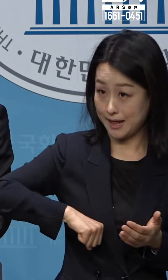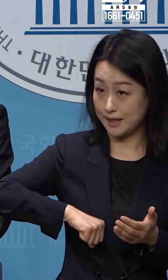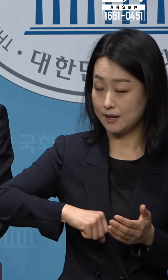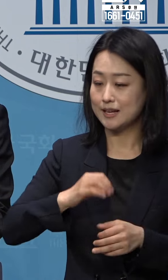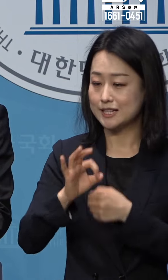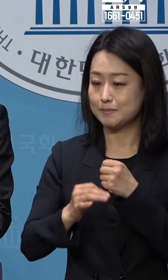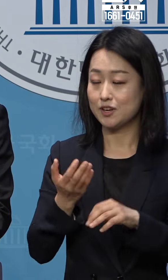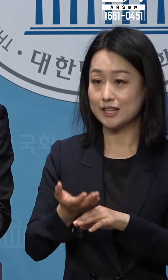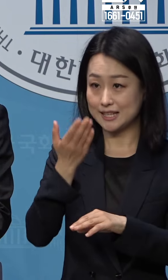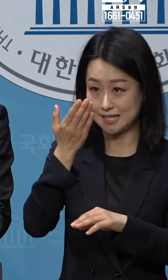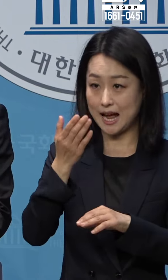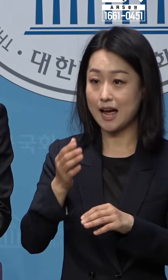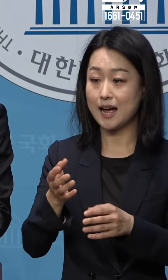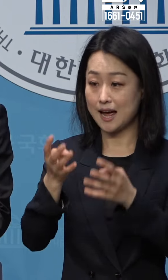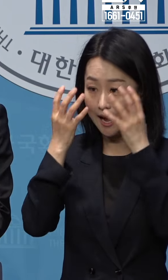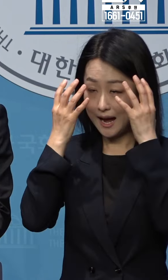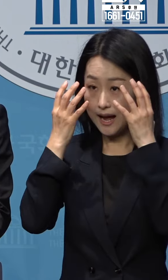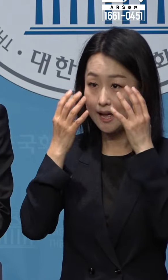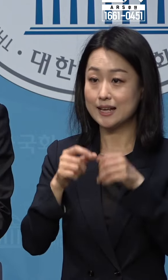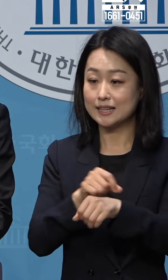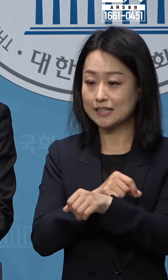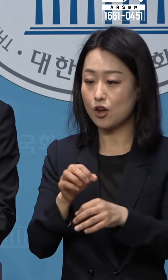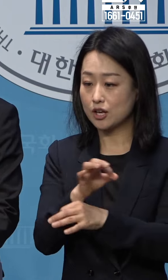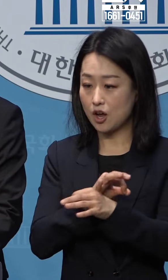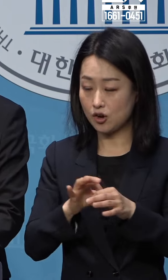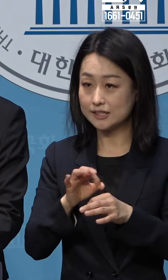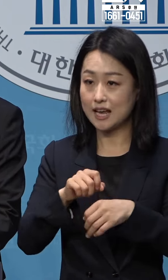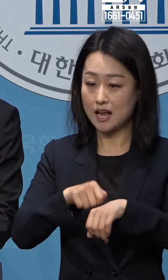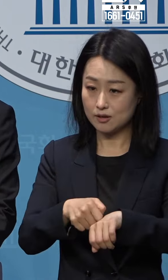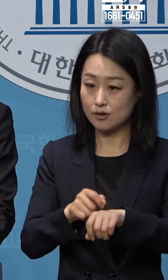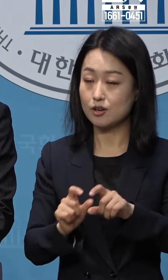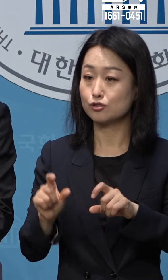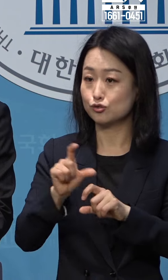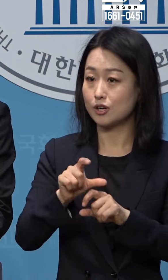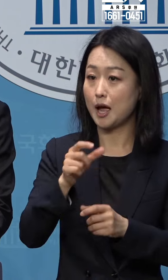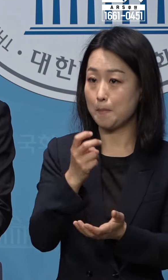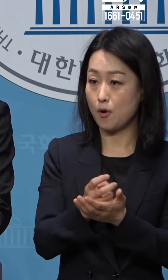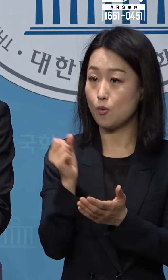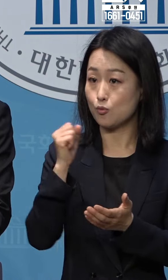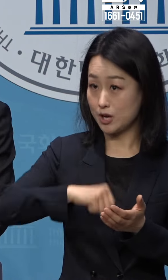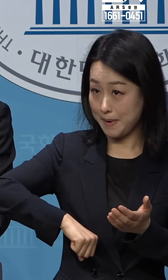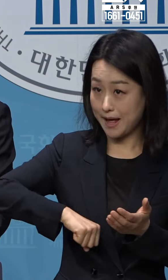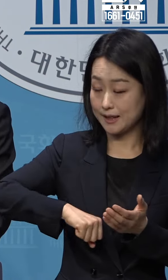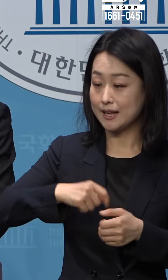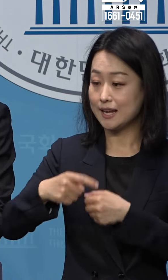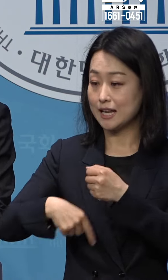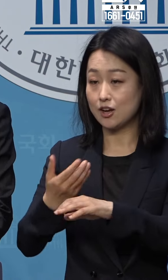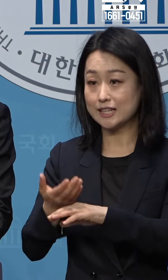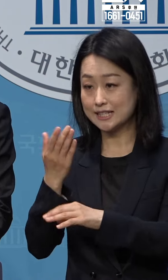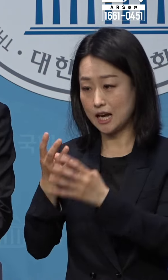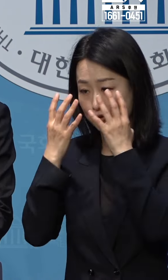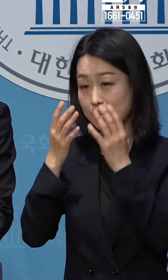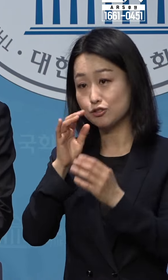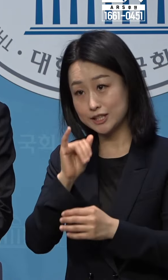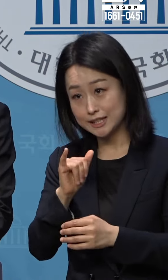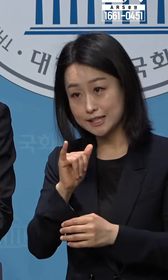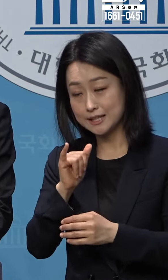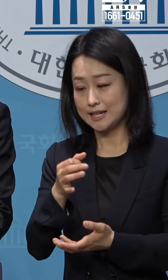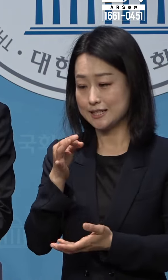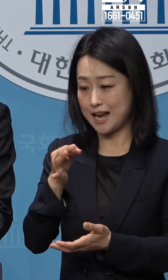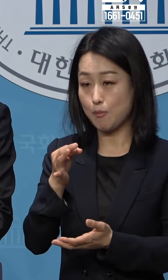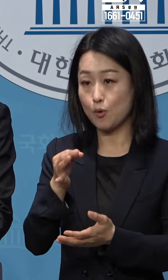무기 징역으로 처벌될 특정경제가중처벌 에관한 법률위반 1년 이상의 유기 징역이 가능한